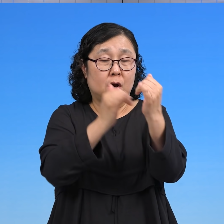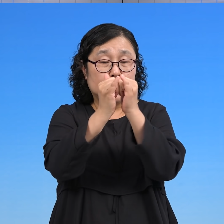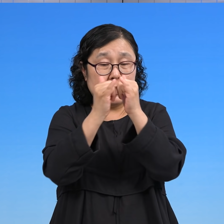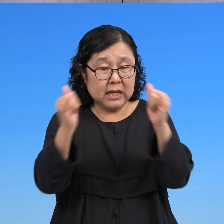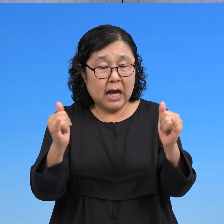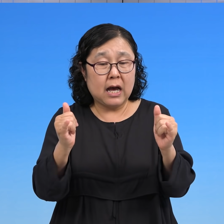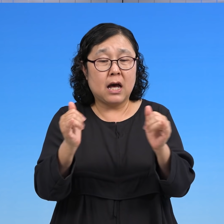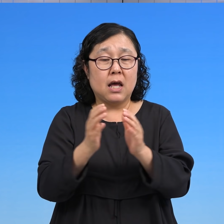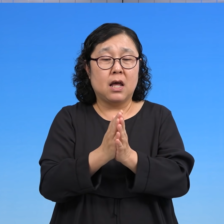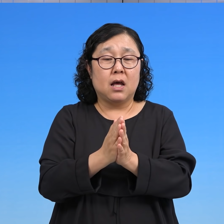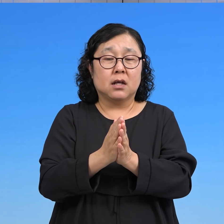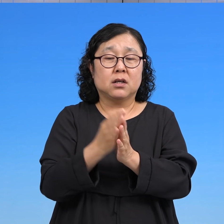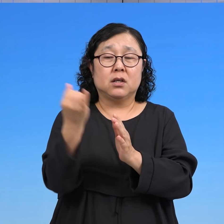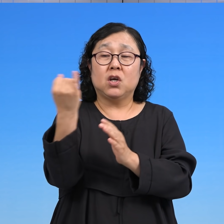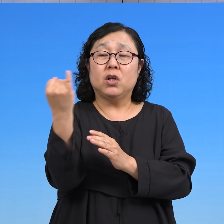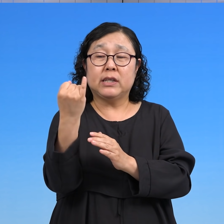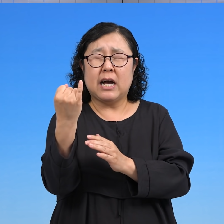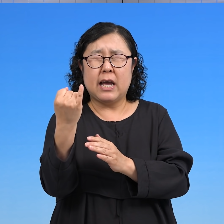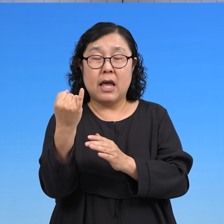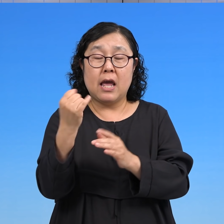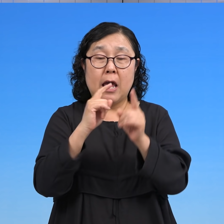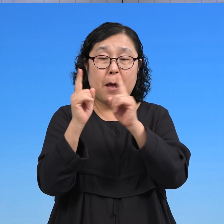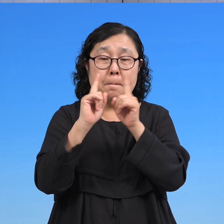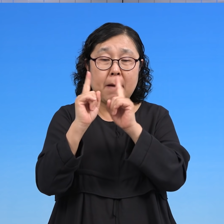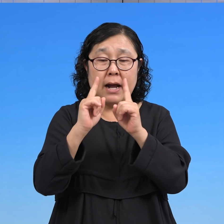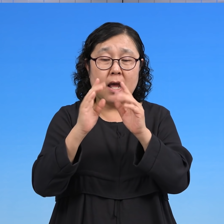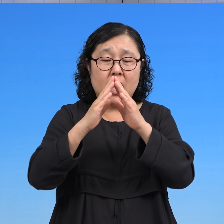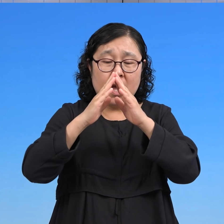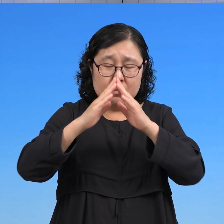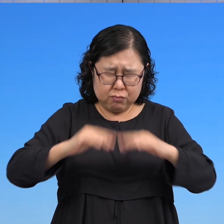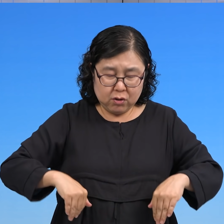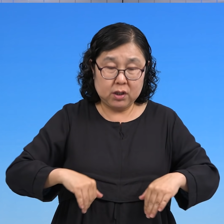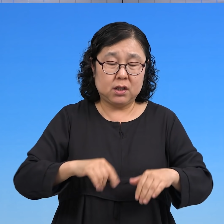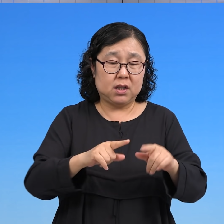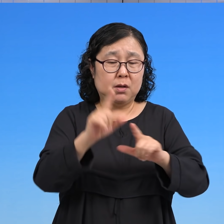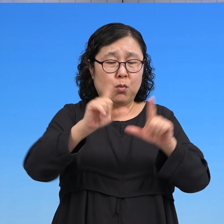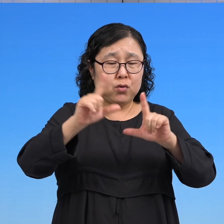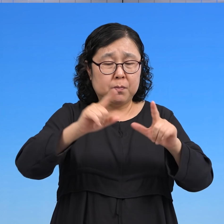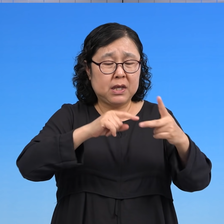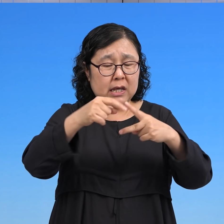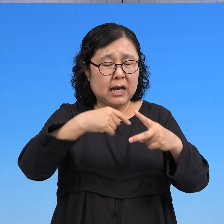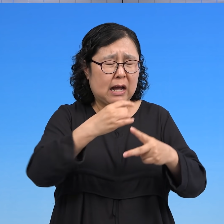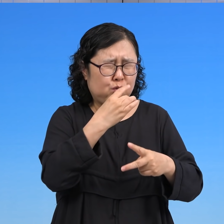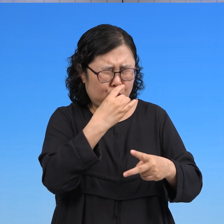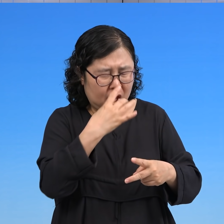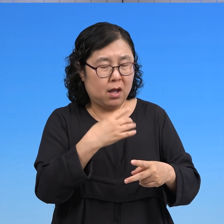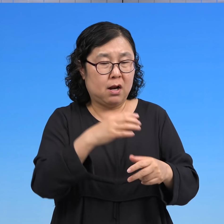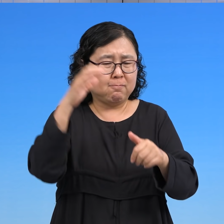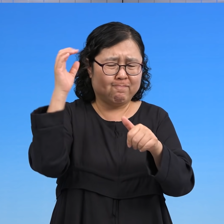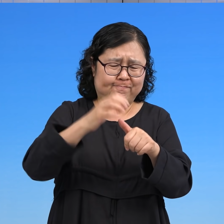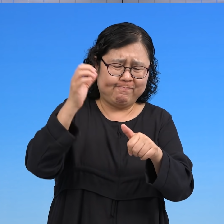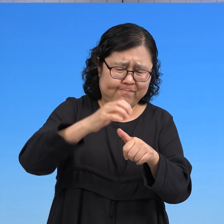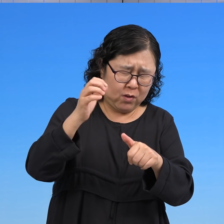권력자 이세벨의 그 협박 앞에 이렇게 주저앉는 게 난 도저히 이해가 안 된다.